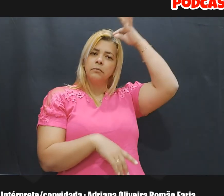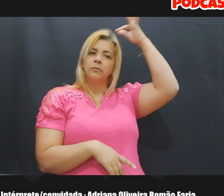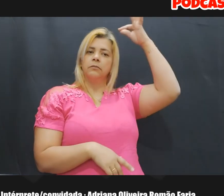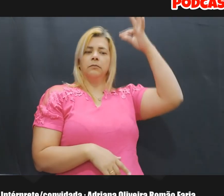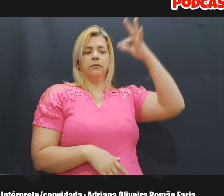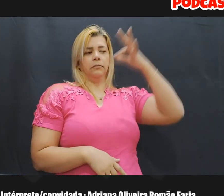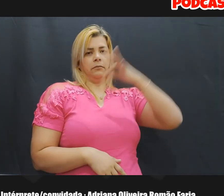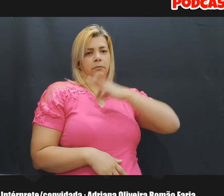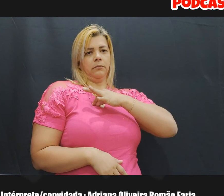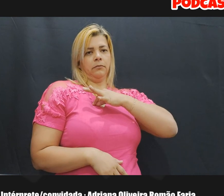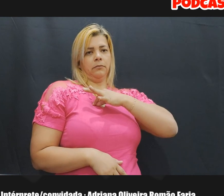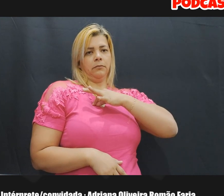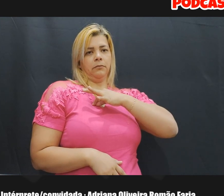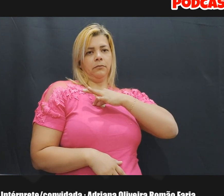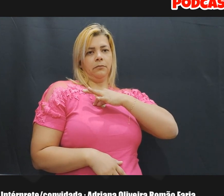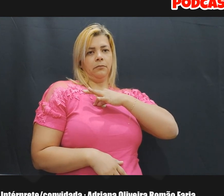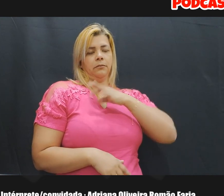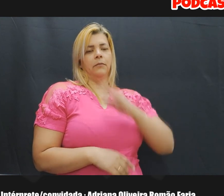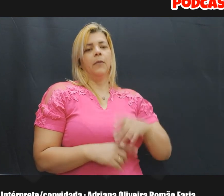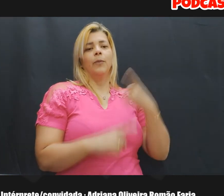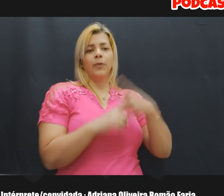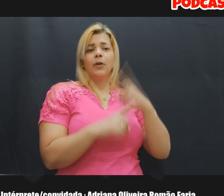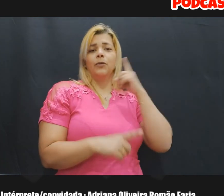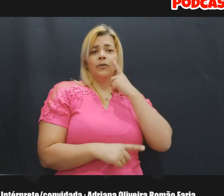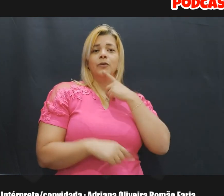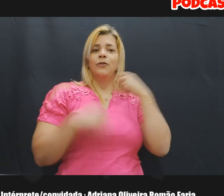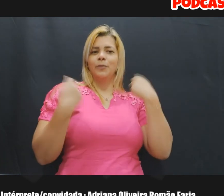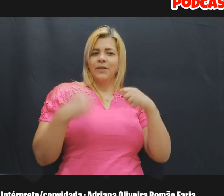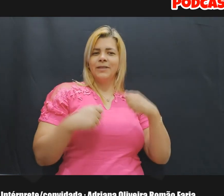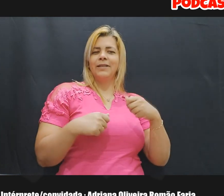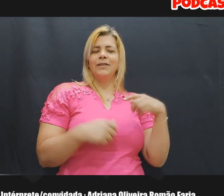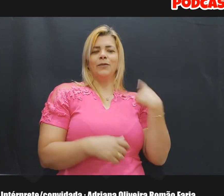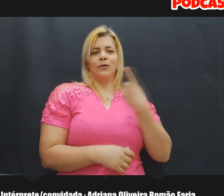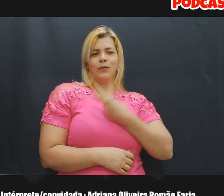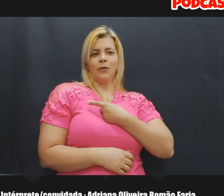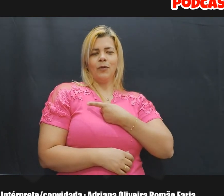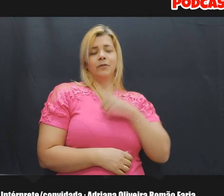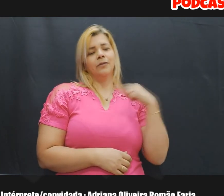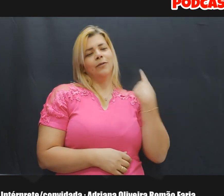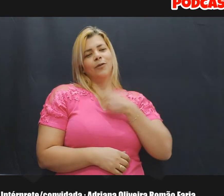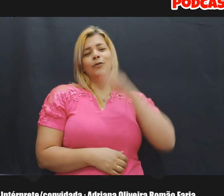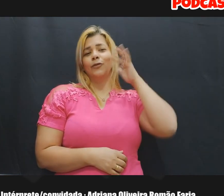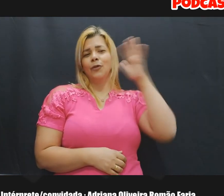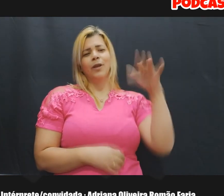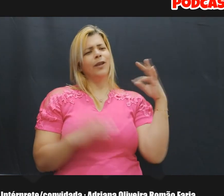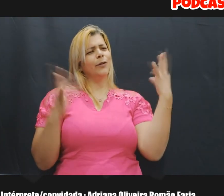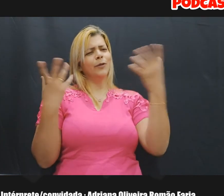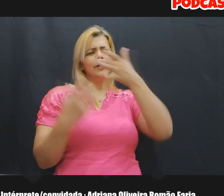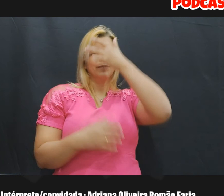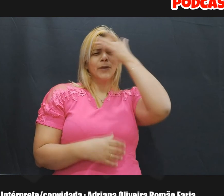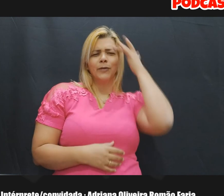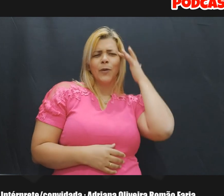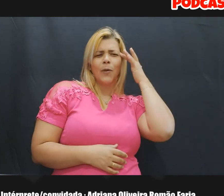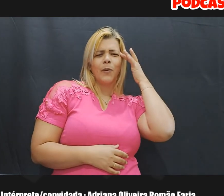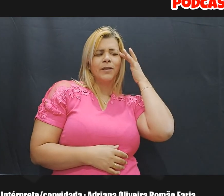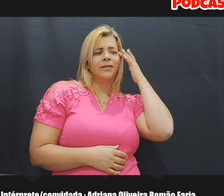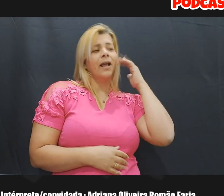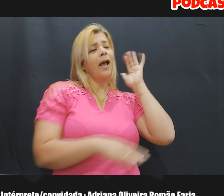porque os surdos, eles necessitam de nós, né? Então, o nosso sonho é que todo mundo seja alcançado.